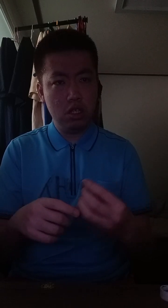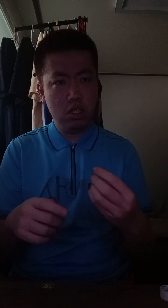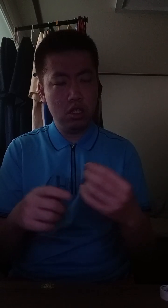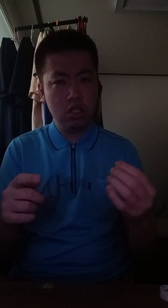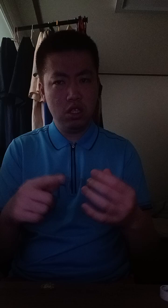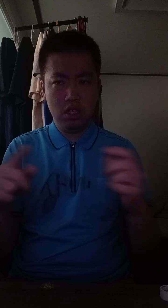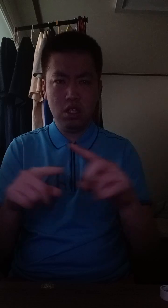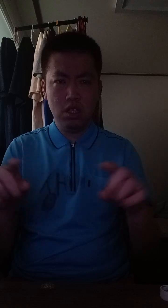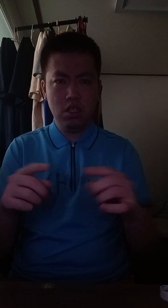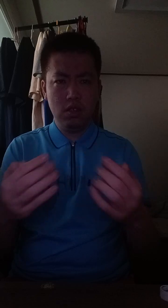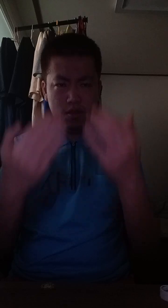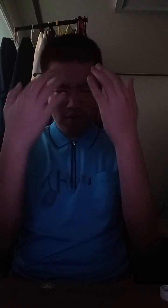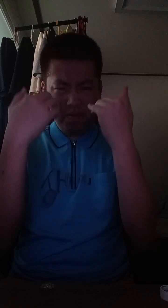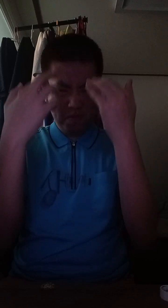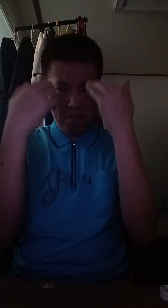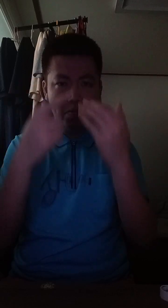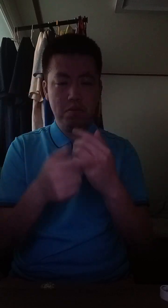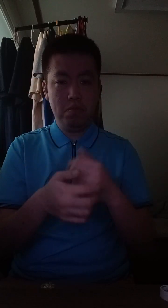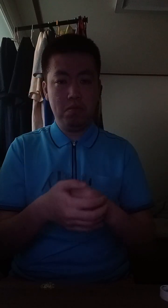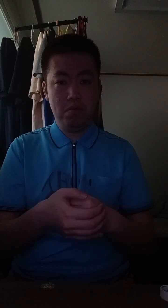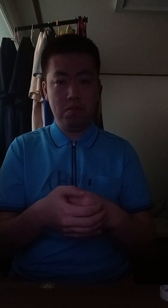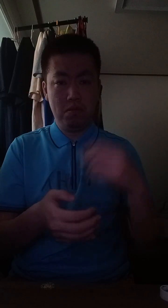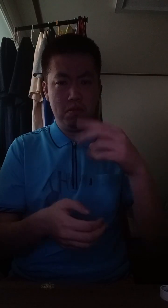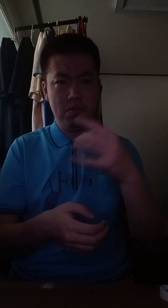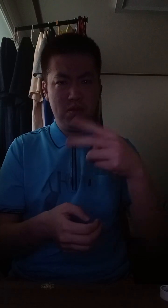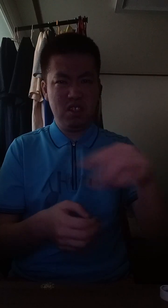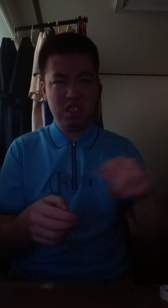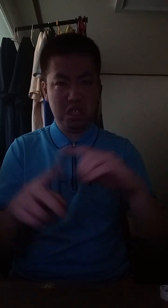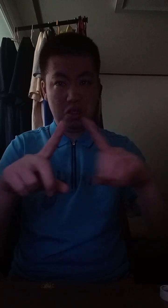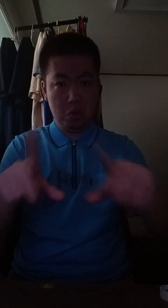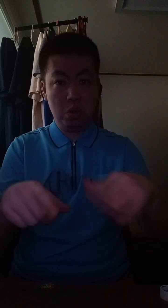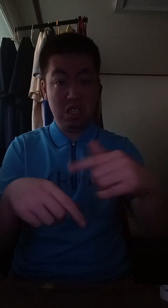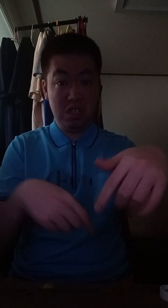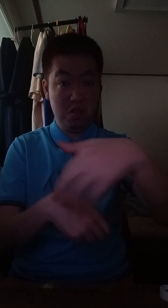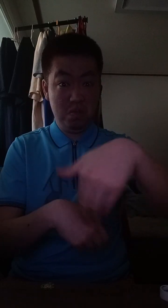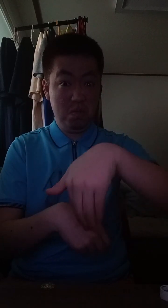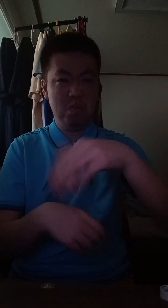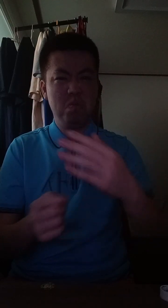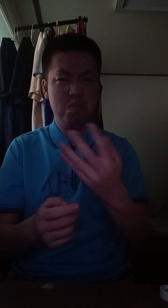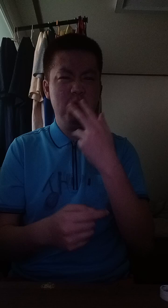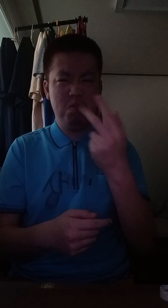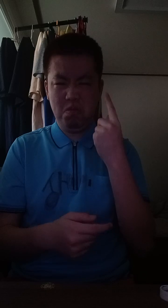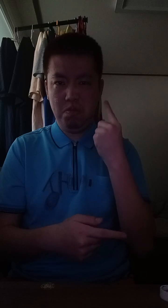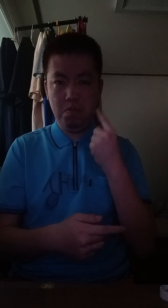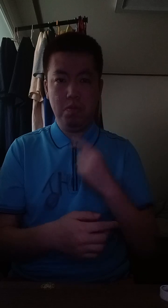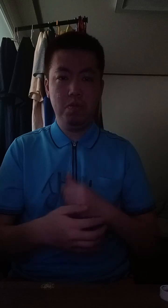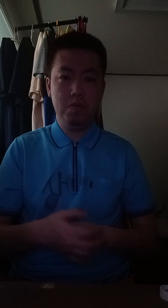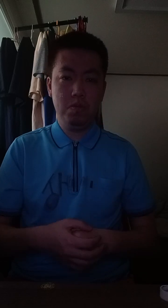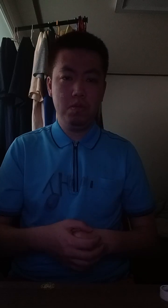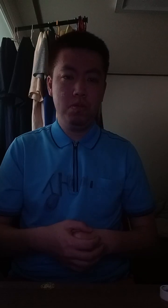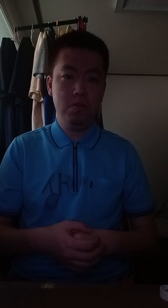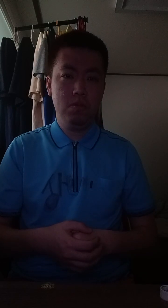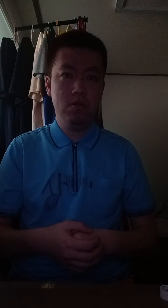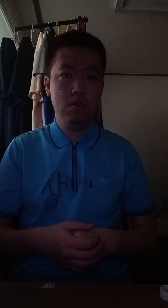자전거 타고 이번에도 20년이 넘은 오래된 변압기가 말썽이었습니다. 이